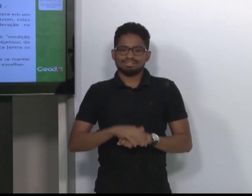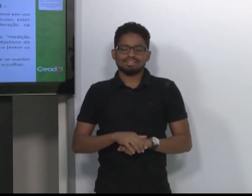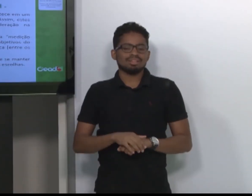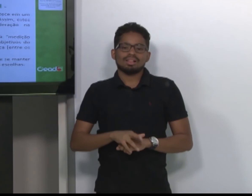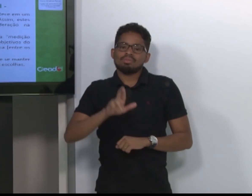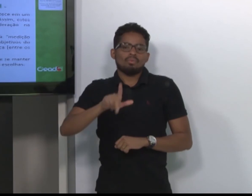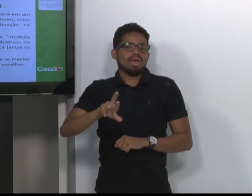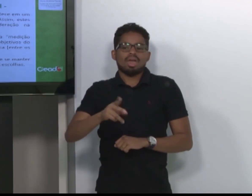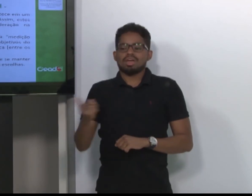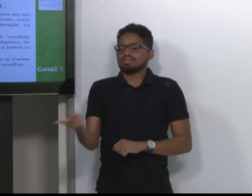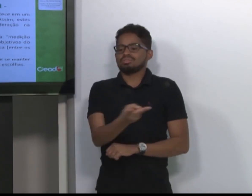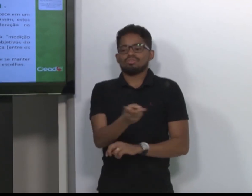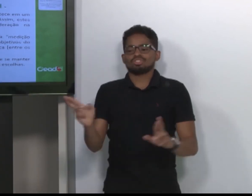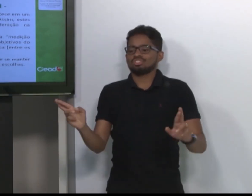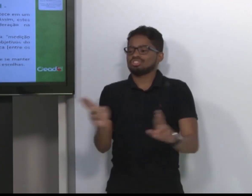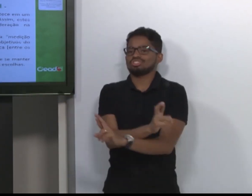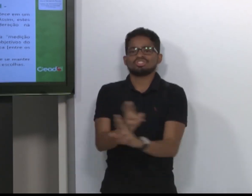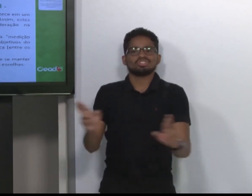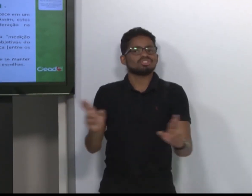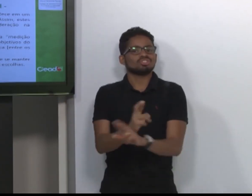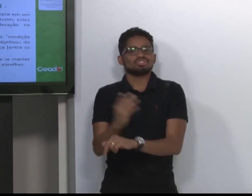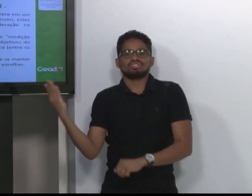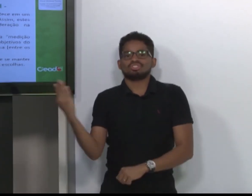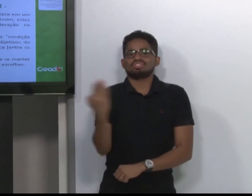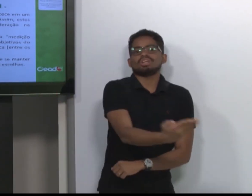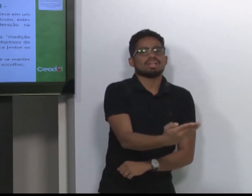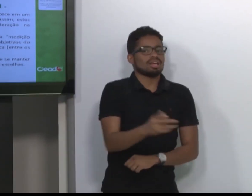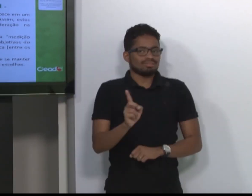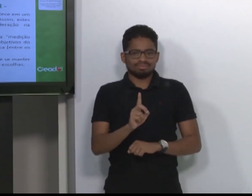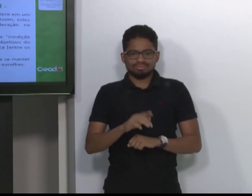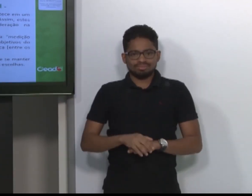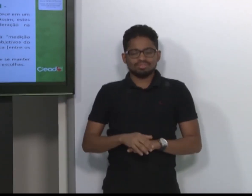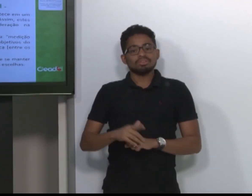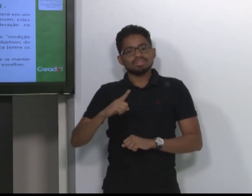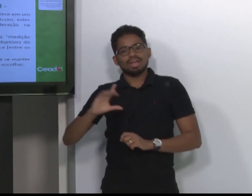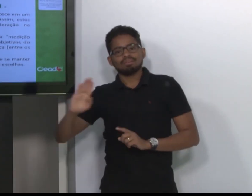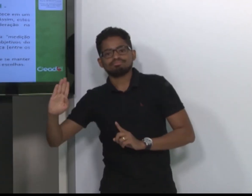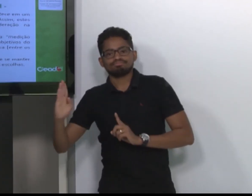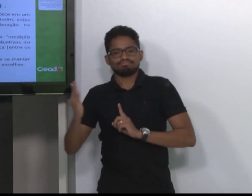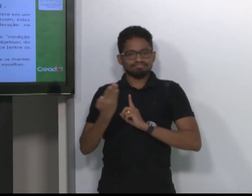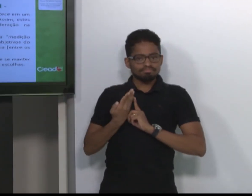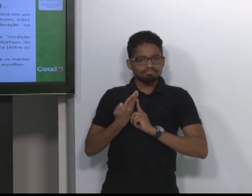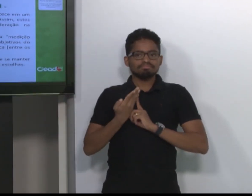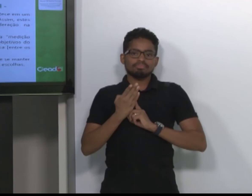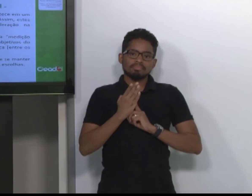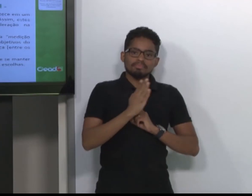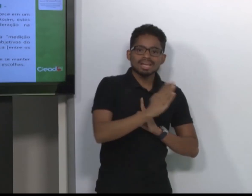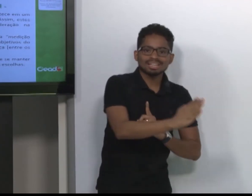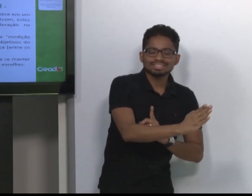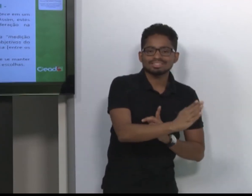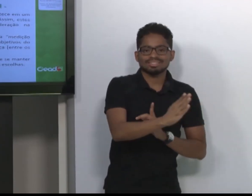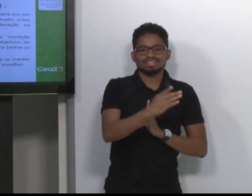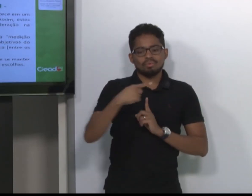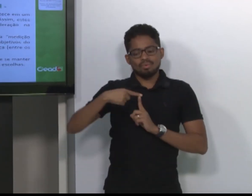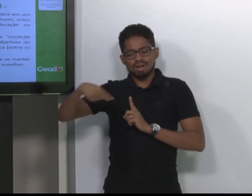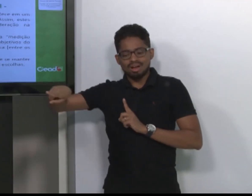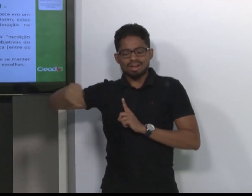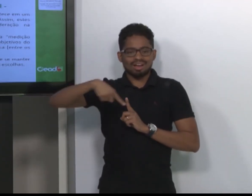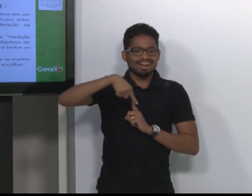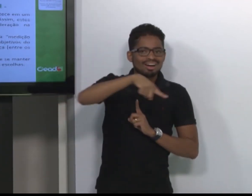Não é somente essas duas pessoas com essas duas línguas direto na conversação. Eu estou no meio, passa por mim.